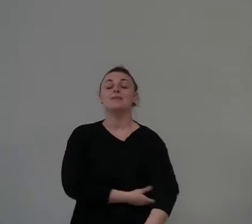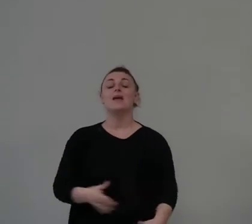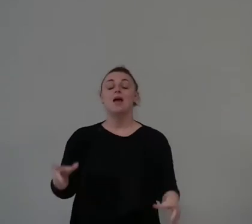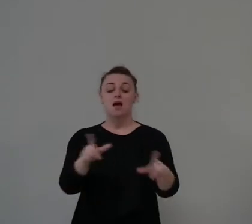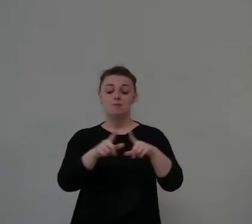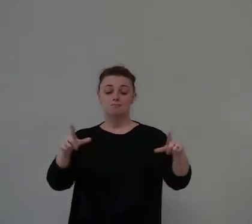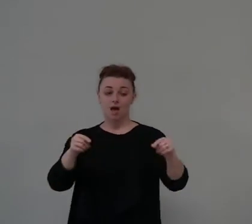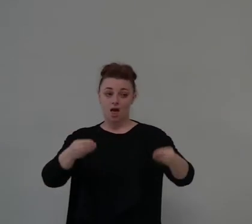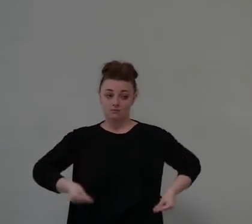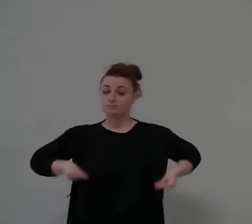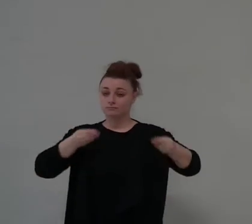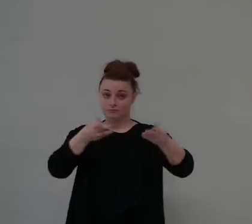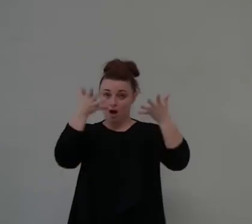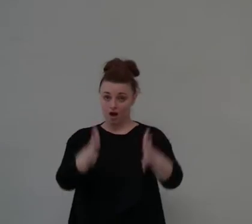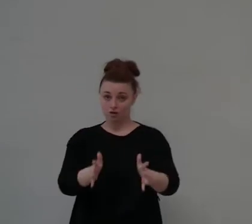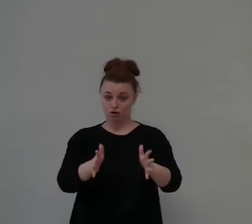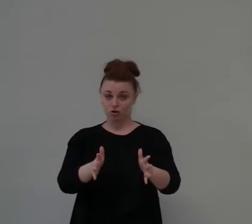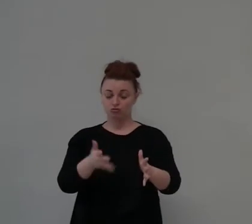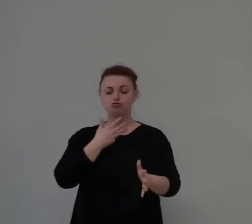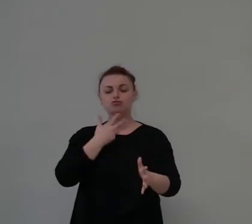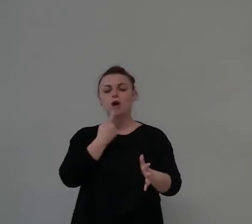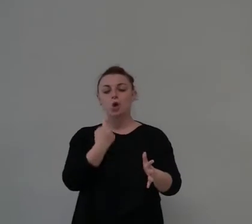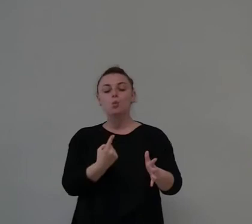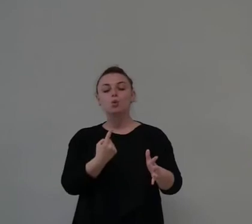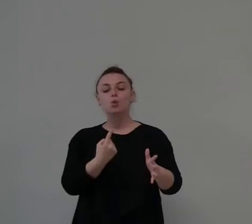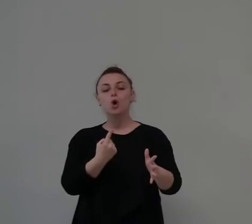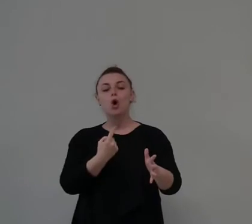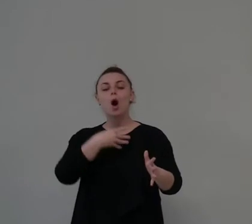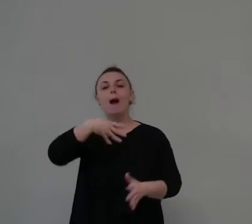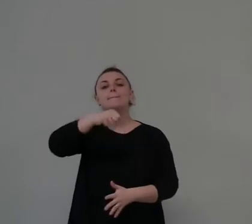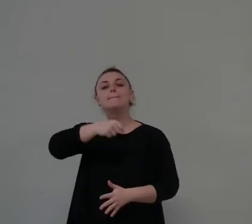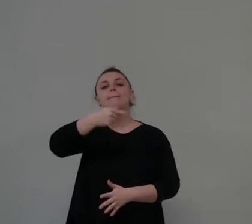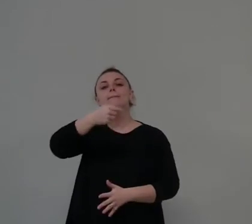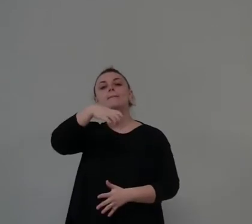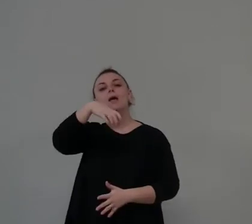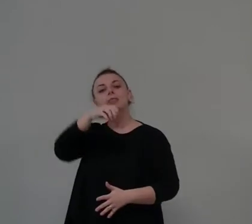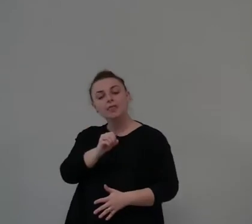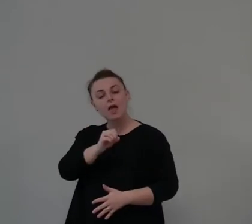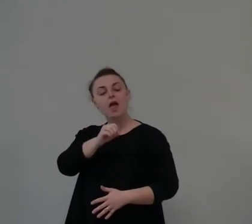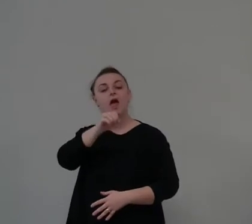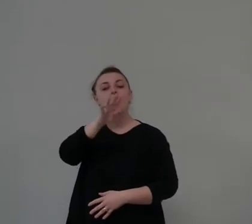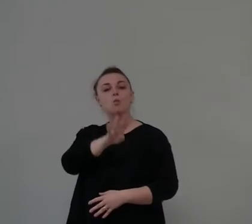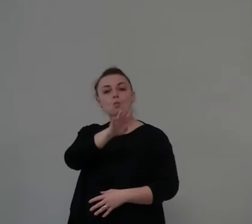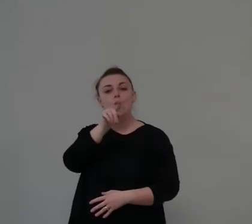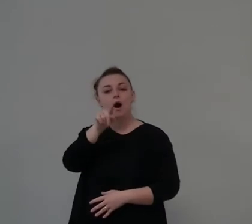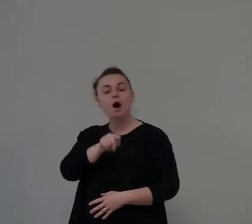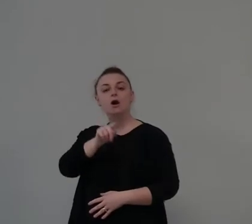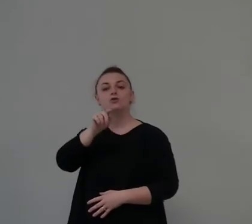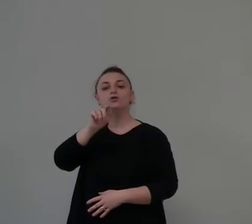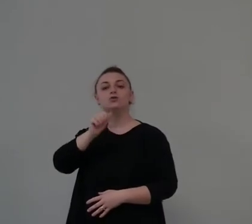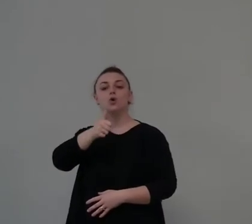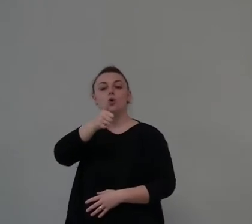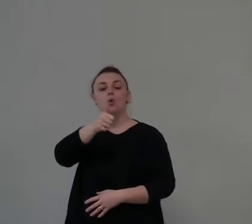lasciato, c'erano uno in particolare, che è un brano di Matteo 4, dall'1 all'11. Vi